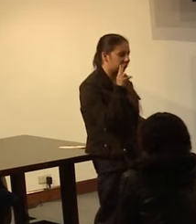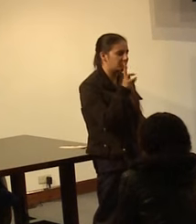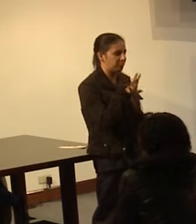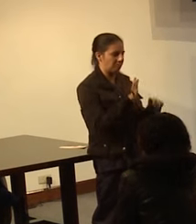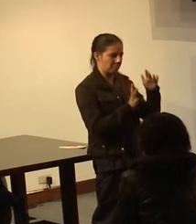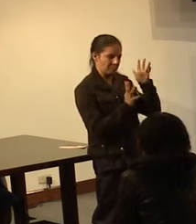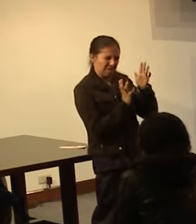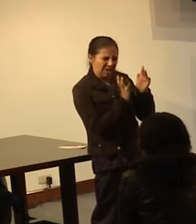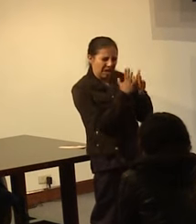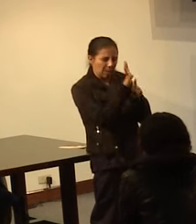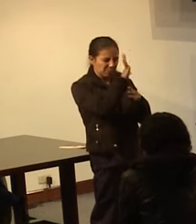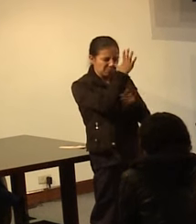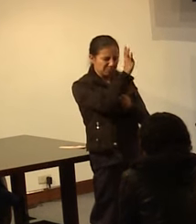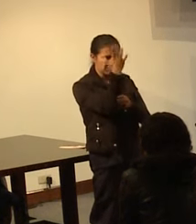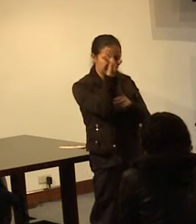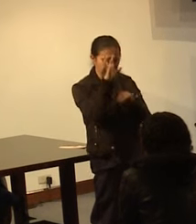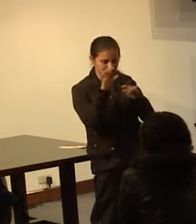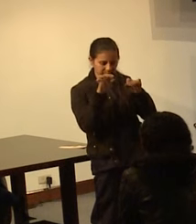ahí. Pareciera